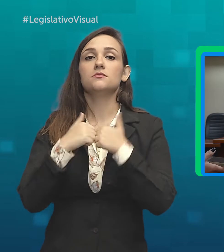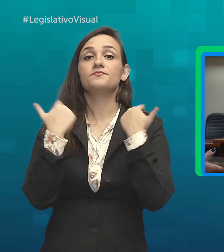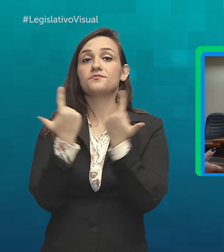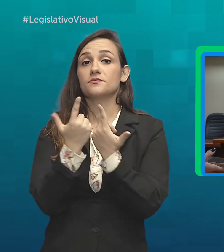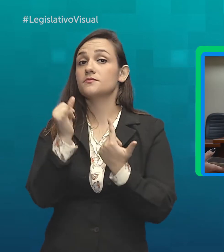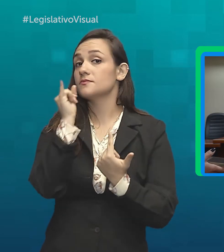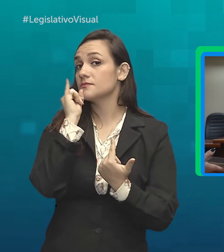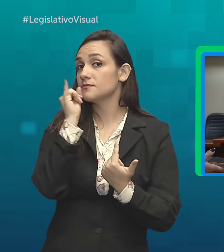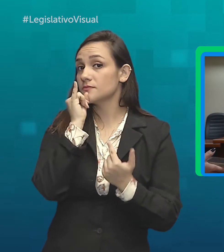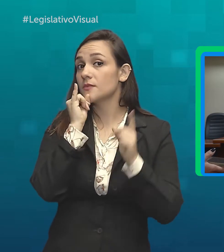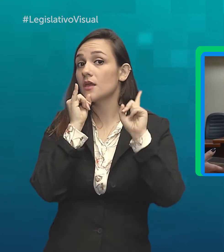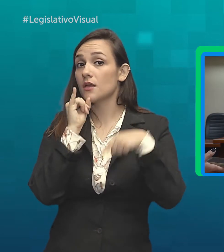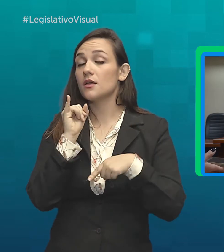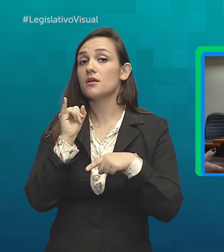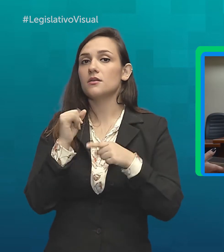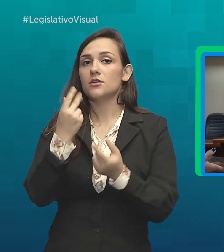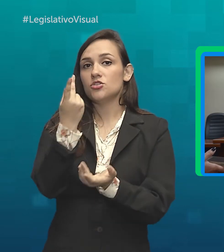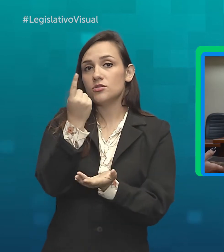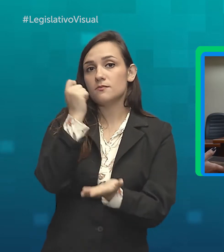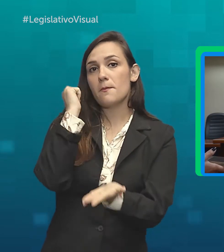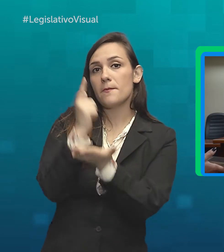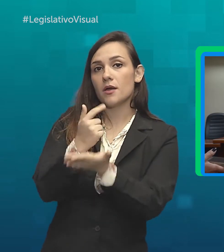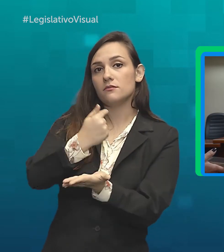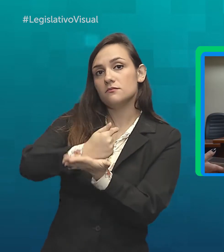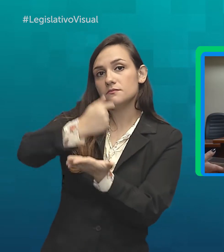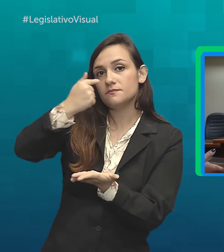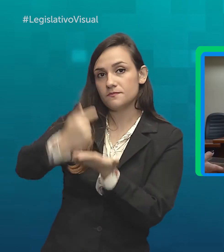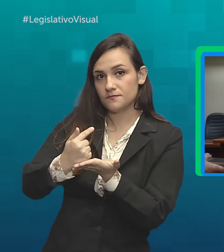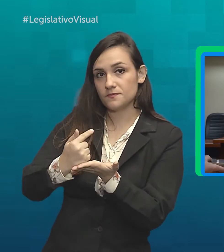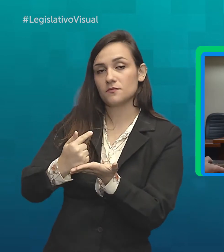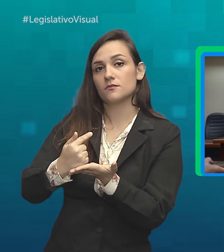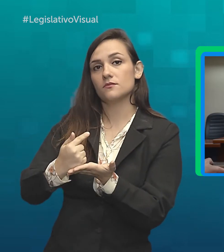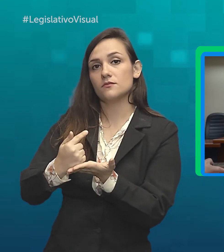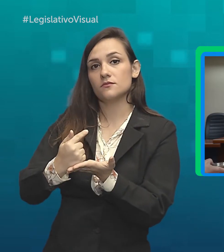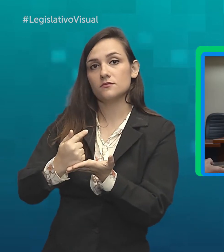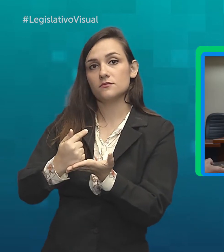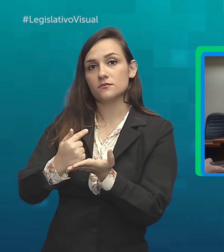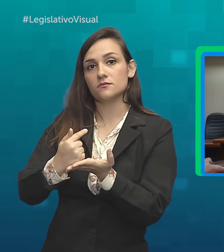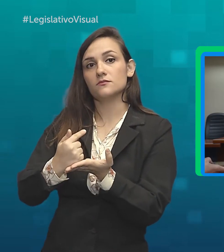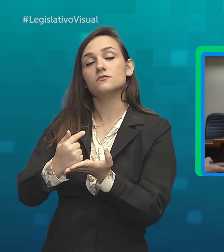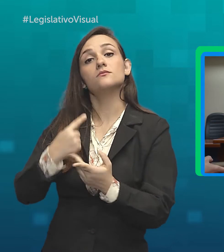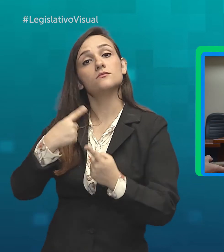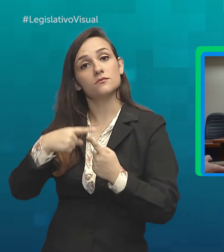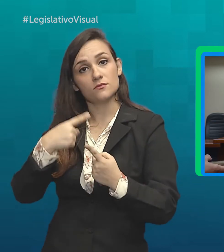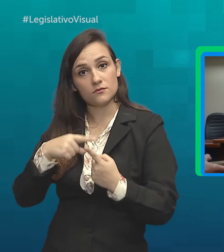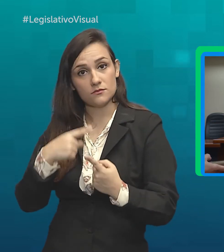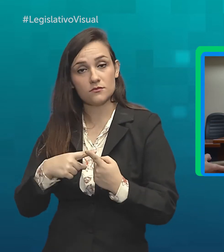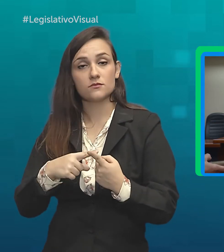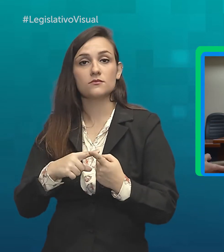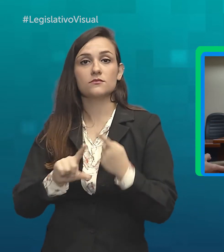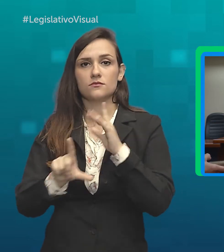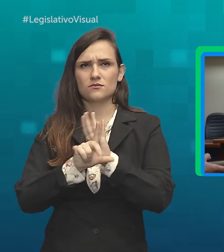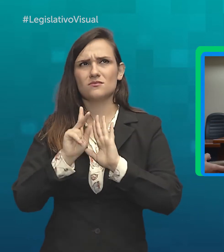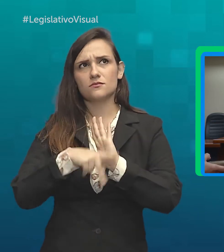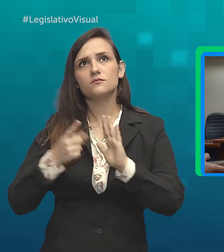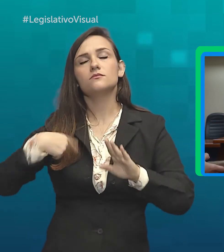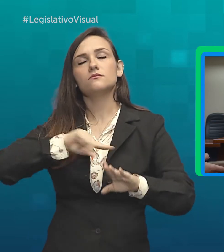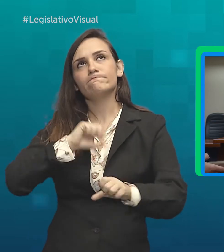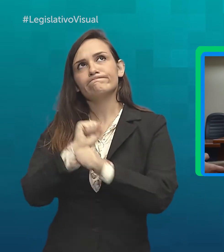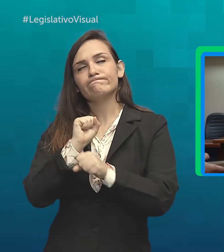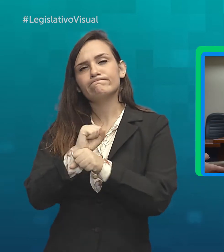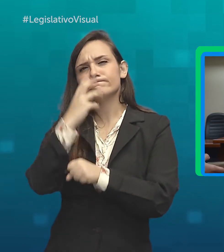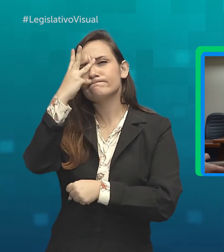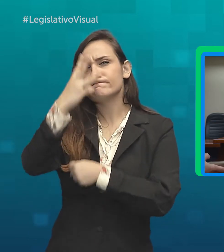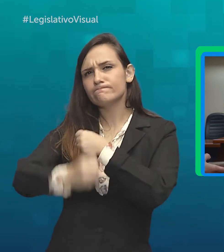aqui na Assembleia Legislativa. E uma delas é a questão das taxas cartorárias, que esse projeto esteve aqui na Assembleia,